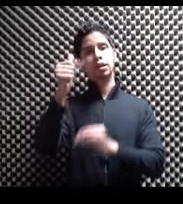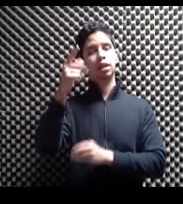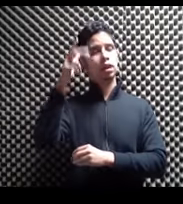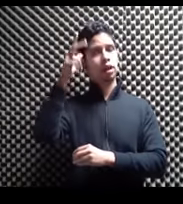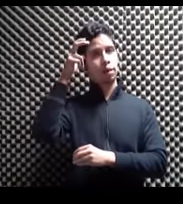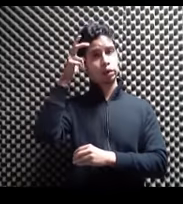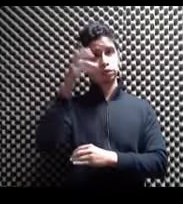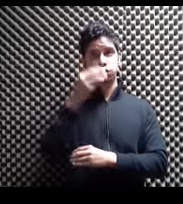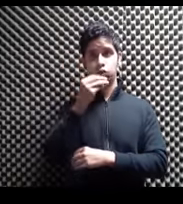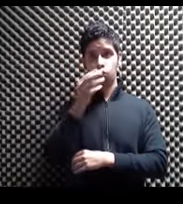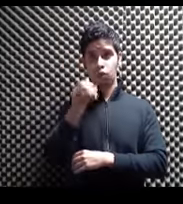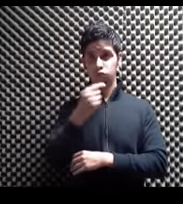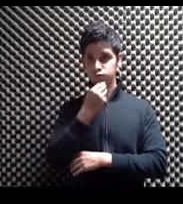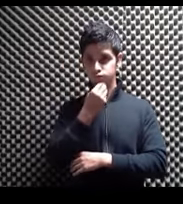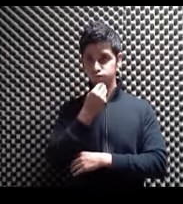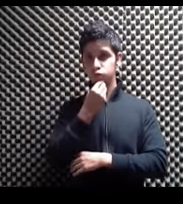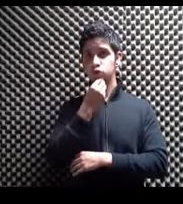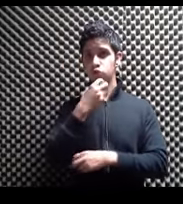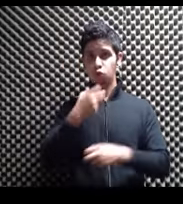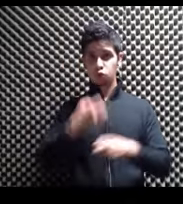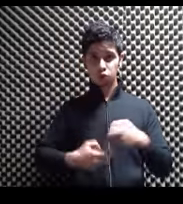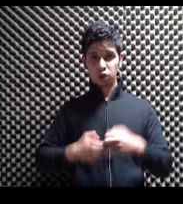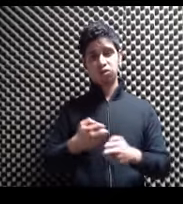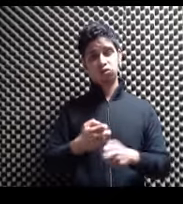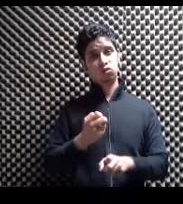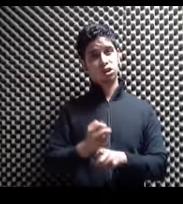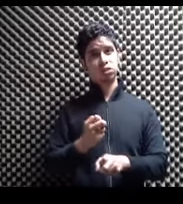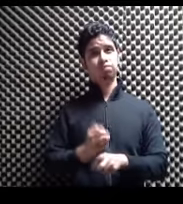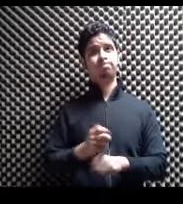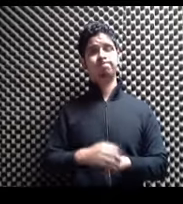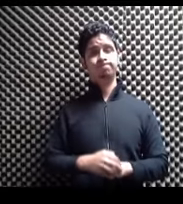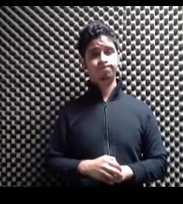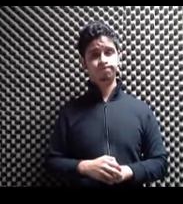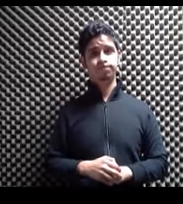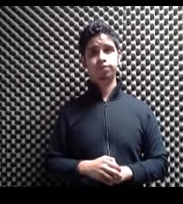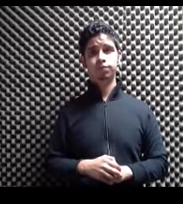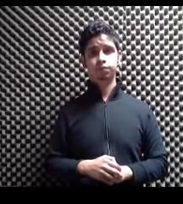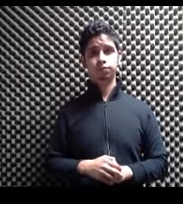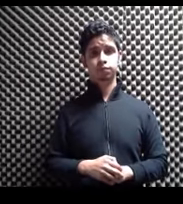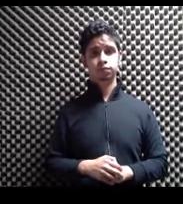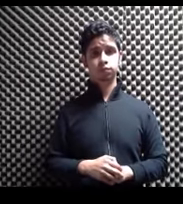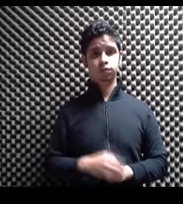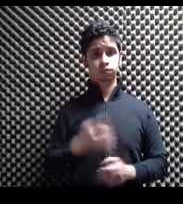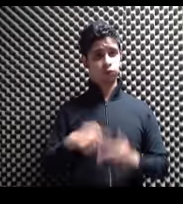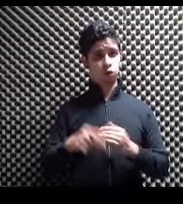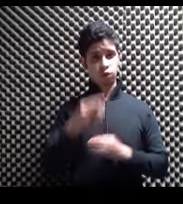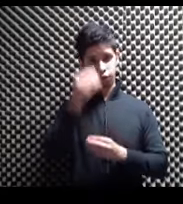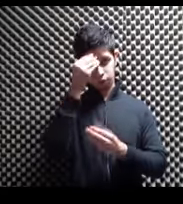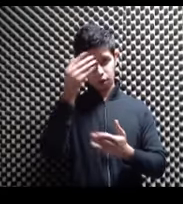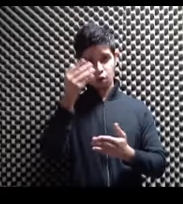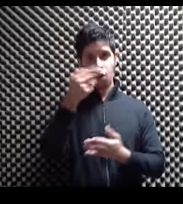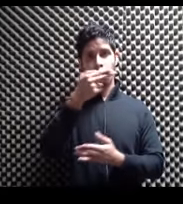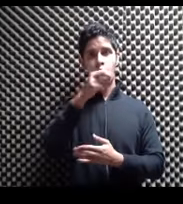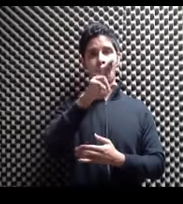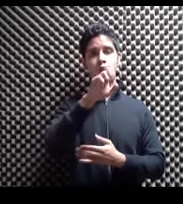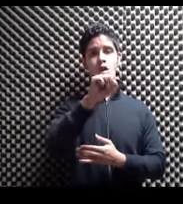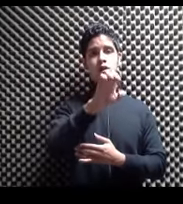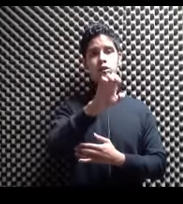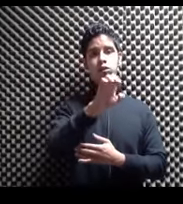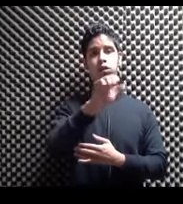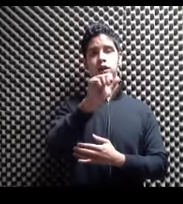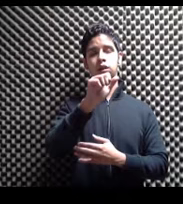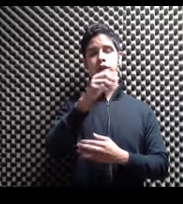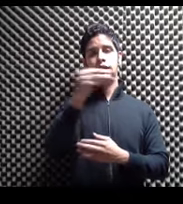que tenemos, ¿entiendes? Me tengo que recalcar, ¿verdad?, que Horse and Pony es una organización que anda